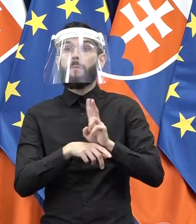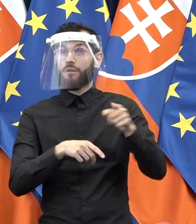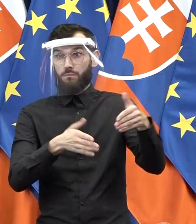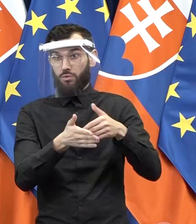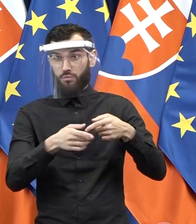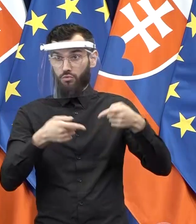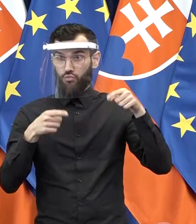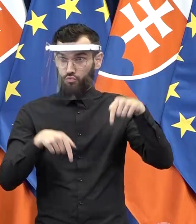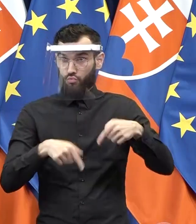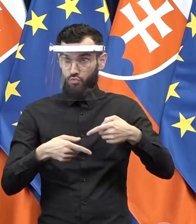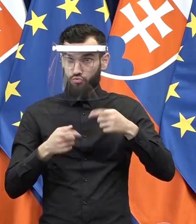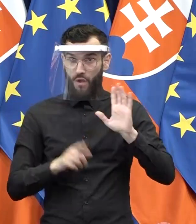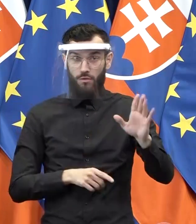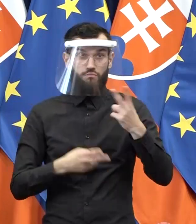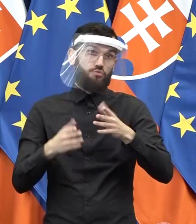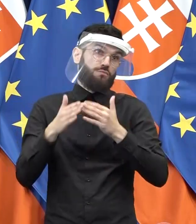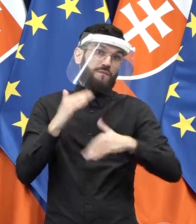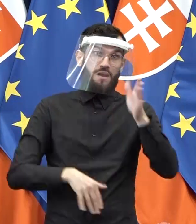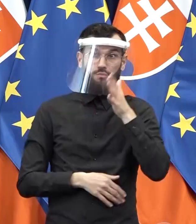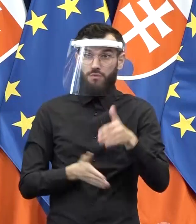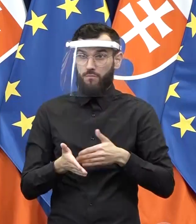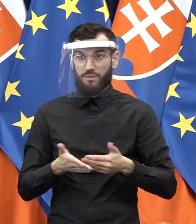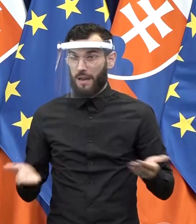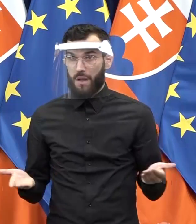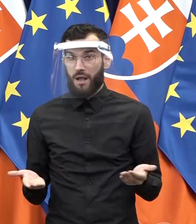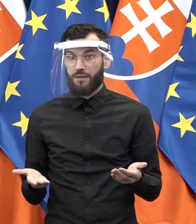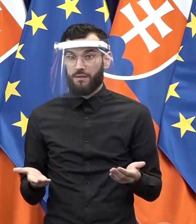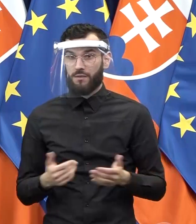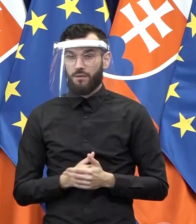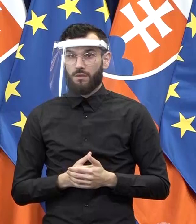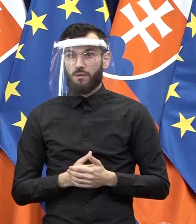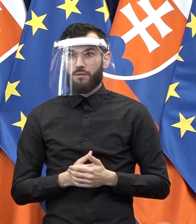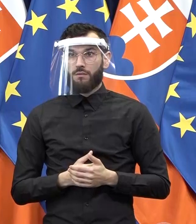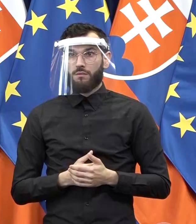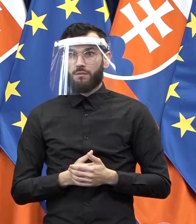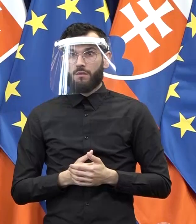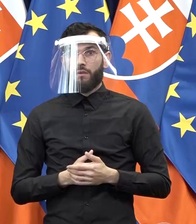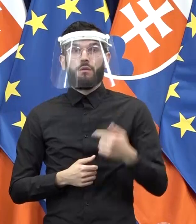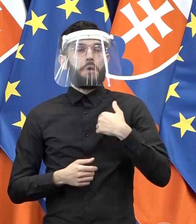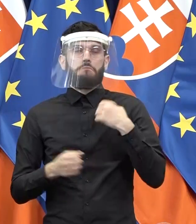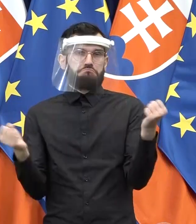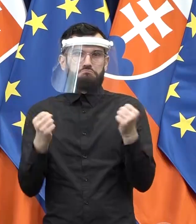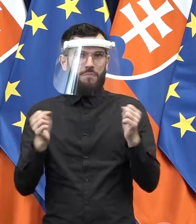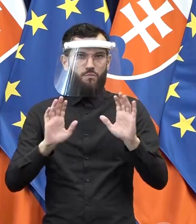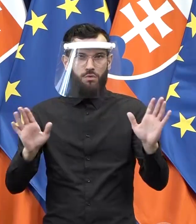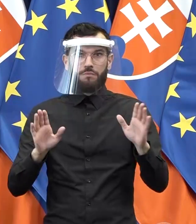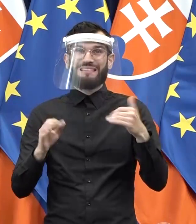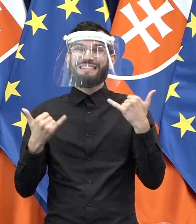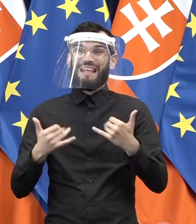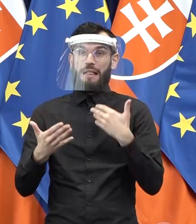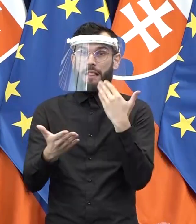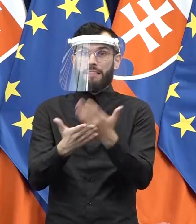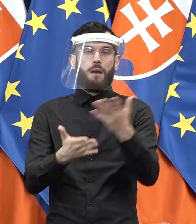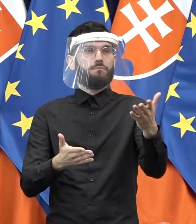Možno za mesiac ich budeme potrebovať trikrát viac, ako potrebujeme dnes. Takže nebal by som sa toho naozaj dnes im dať